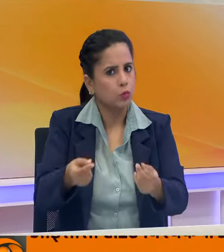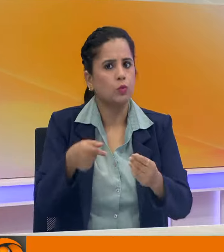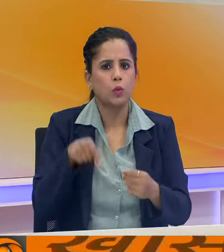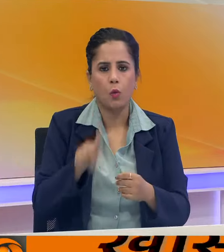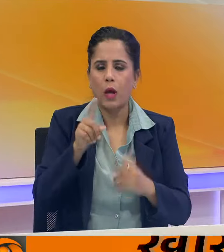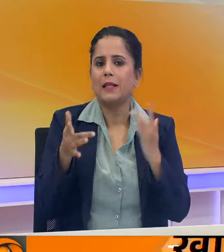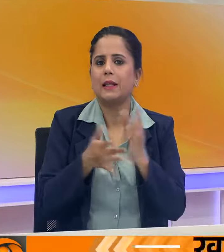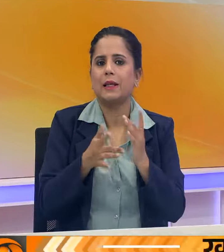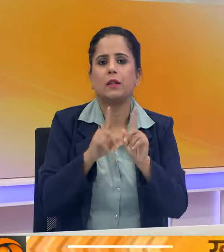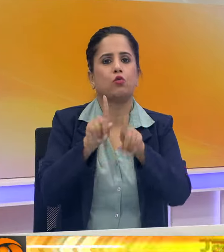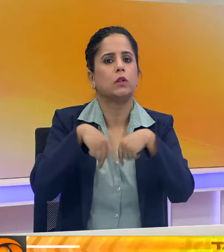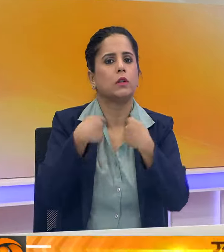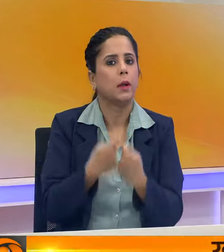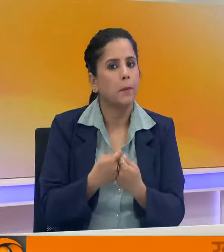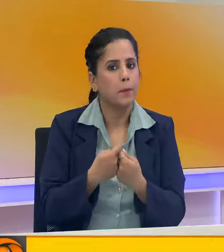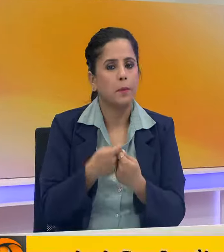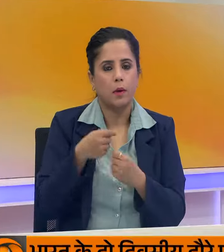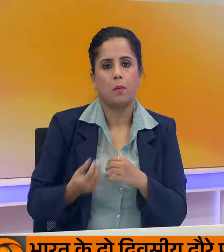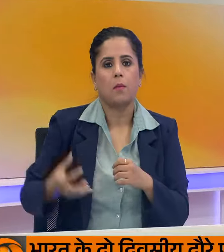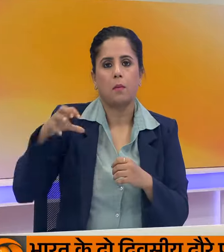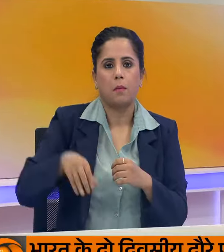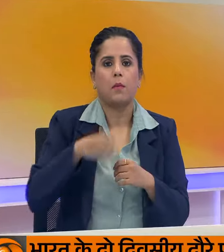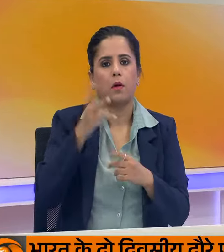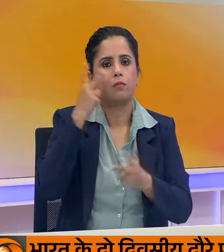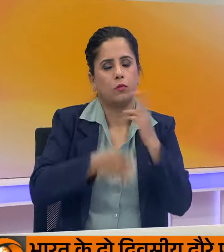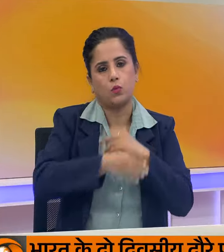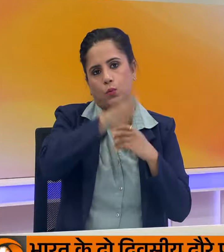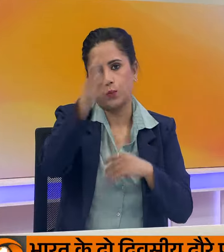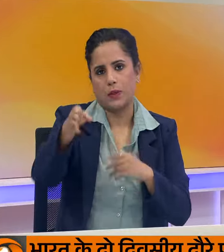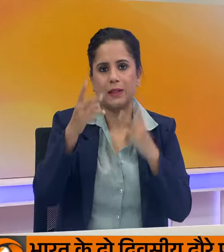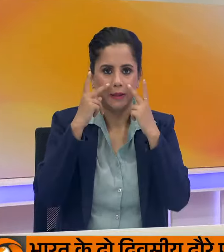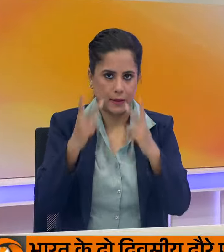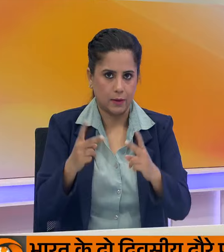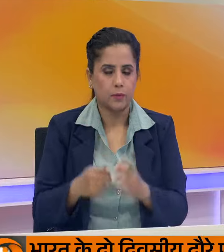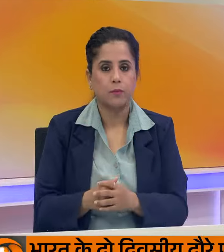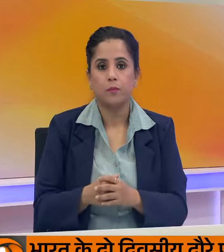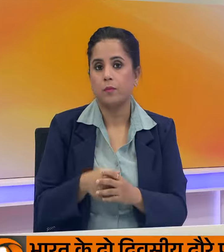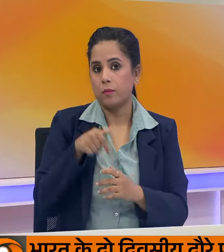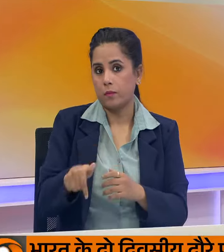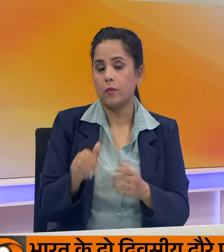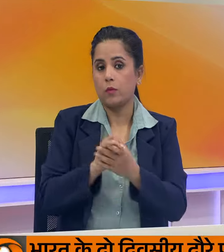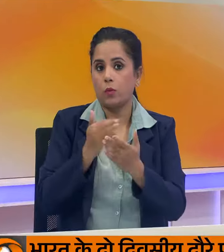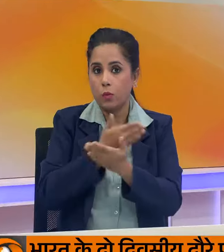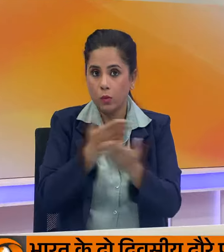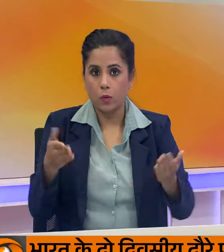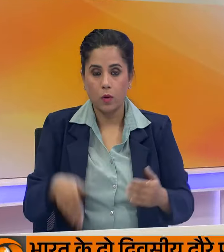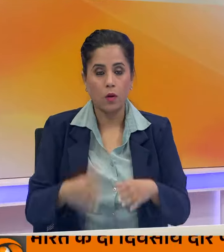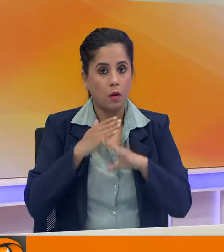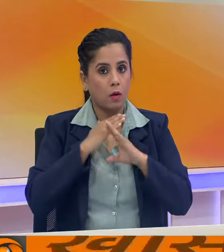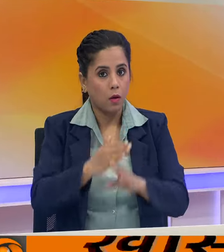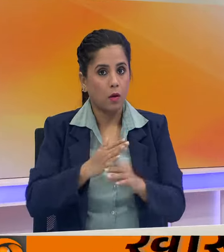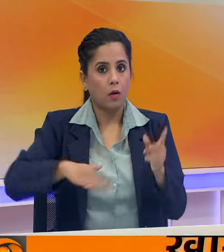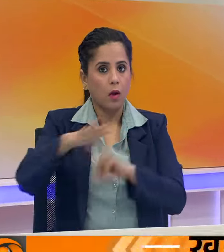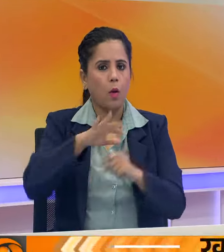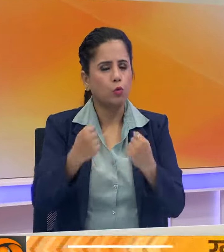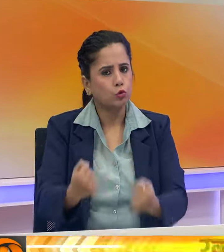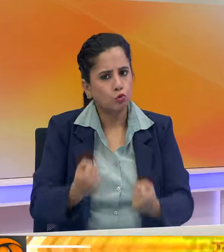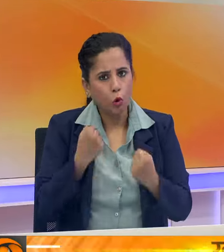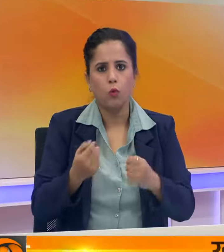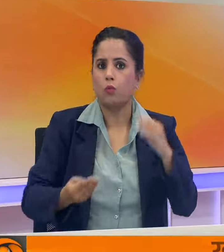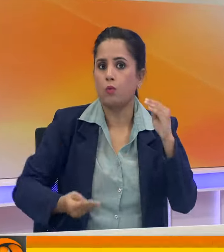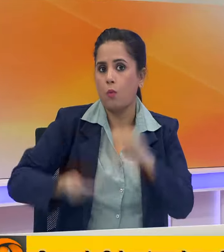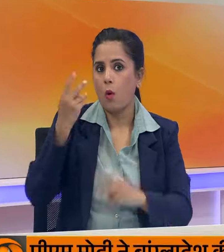टेक्निकल टीम बांग्लादेश का दौरा करेगी फ रक्षा सहयोग को और मजबूत करने